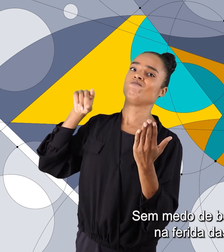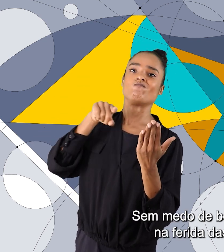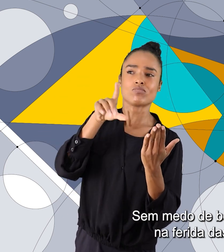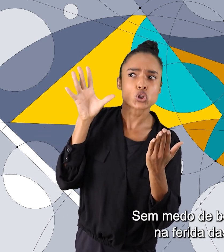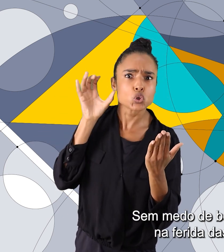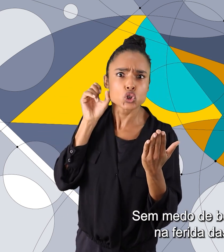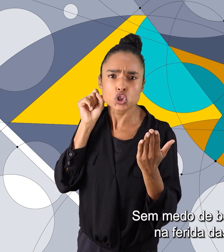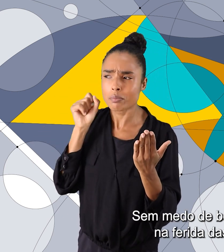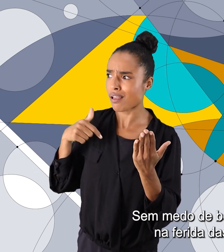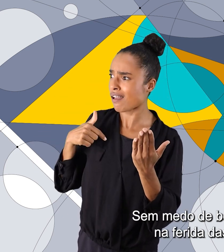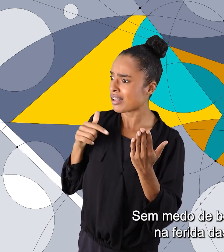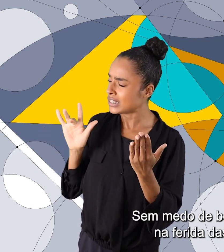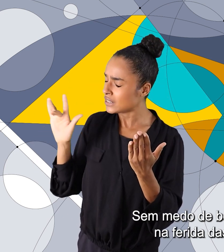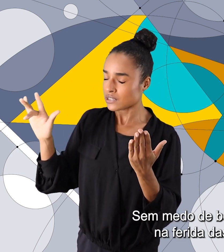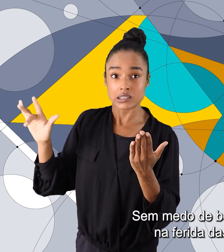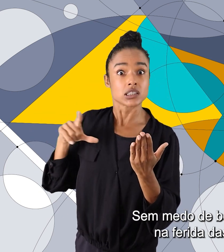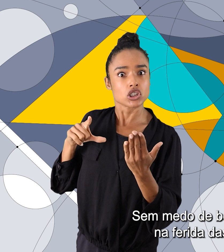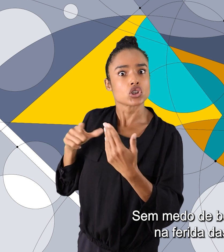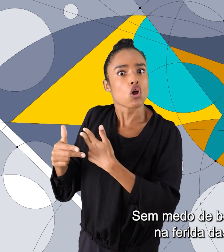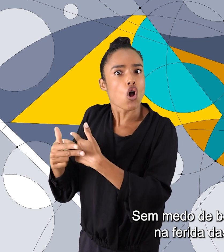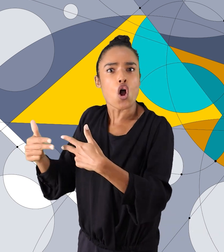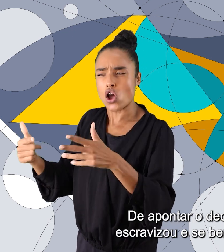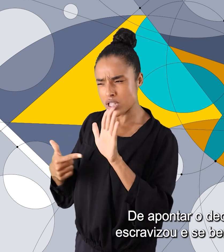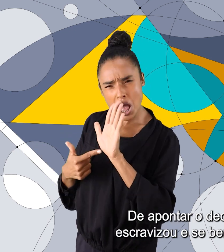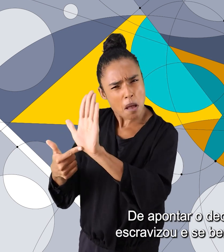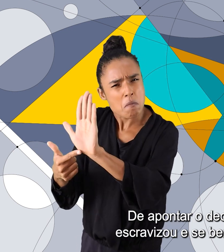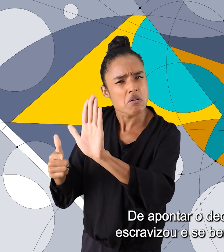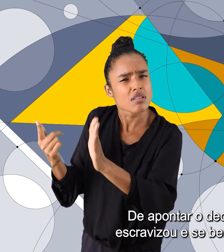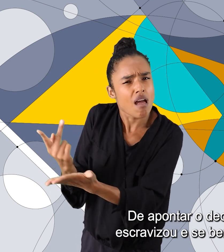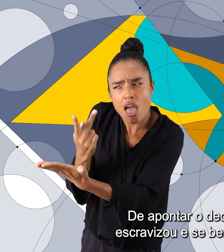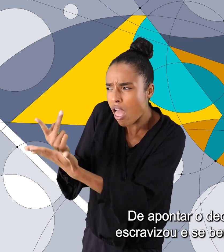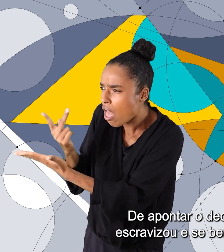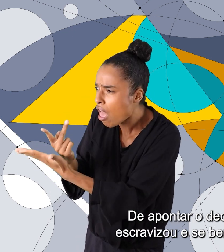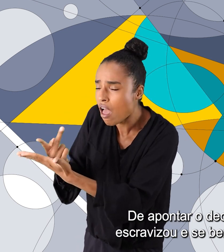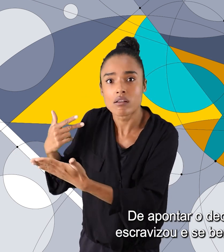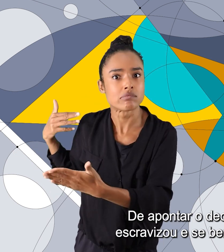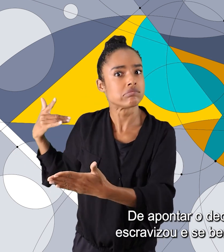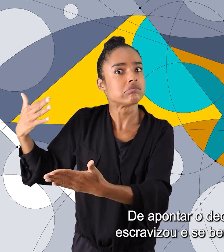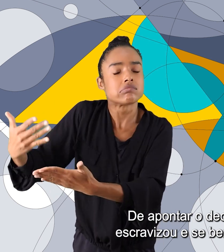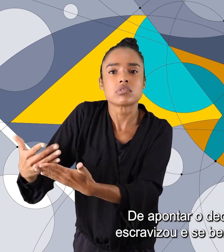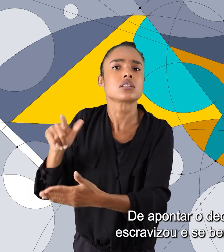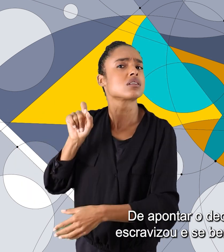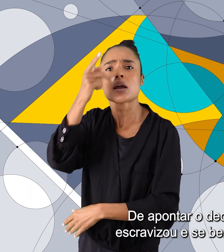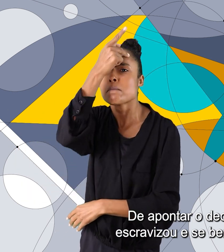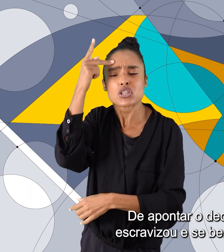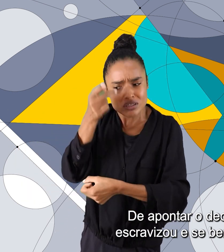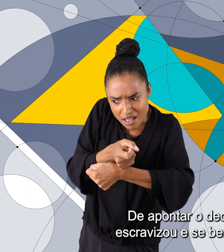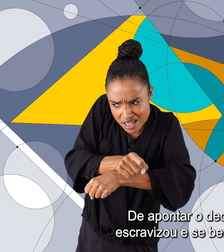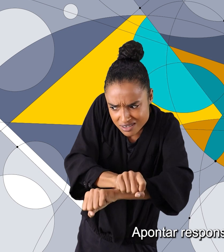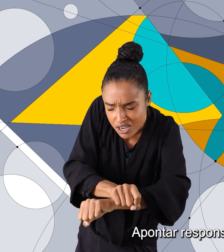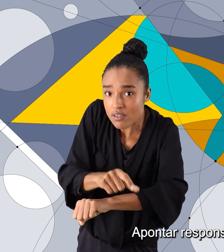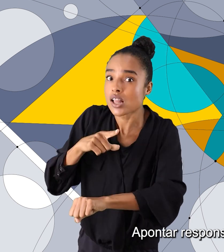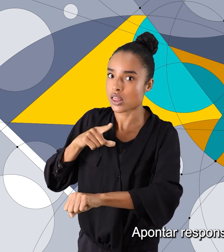sem medo de botar o dedo na ferida das elites, de apontar o dedo para quem escravizou e se beneficiou